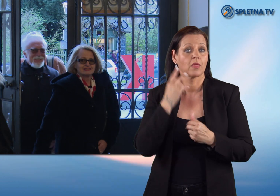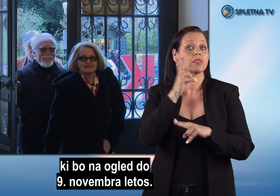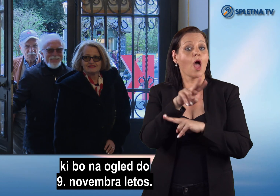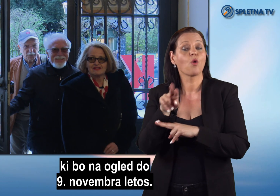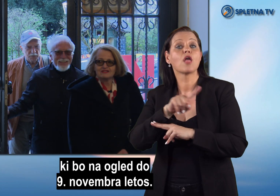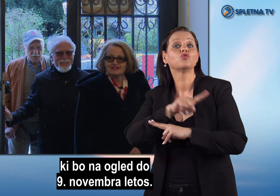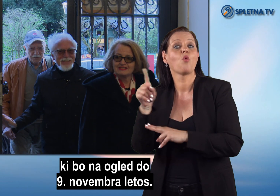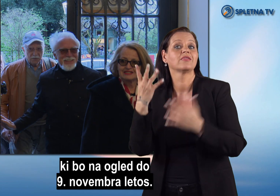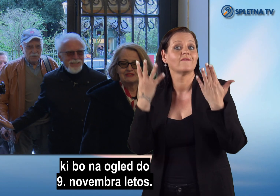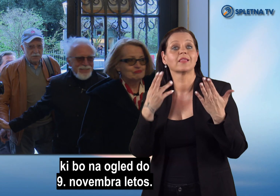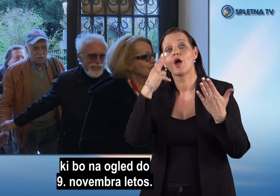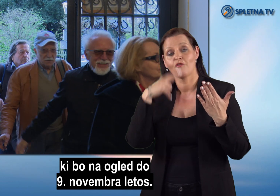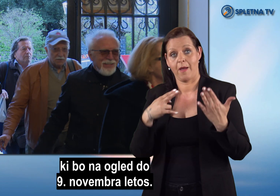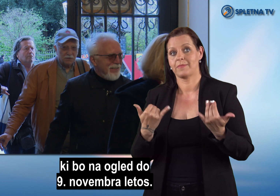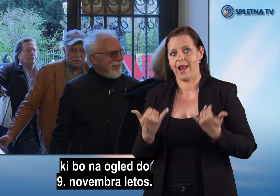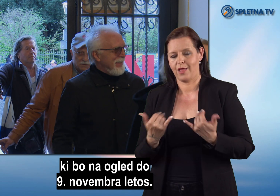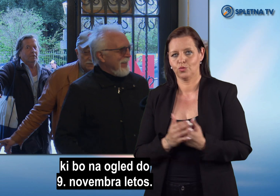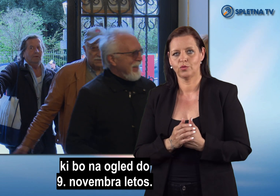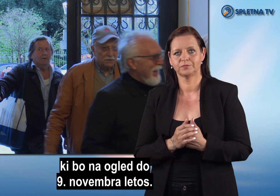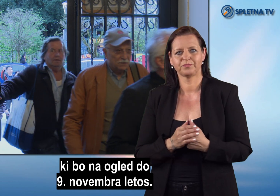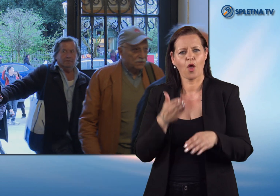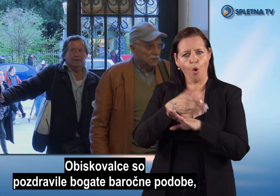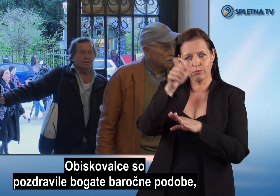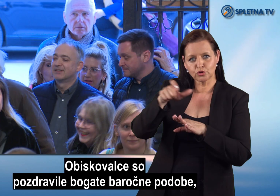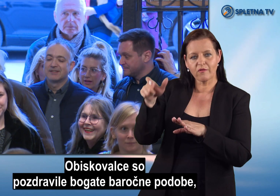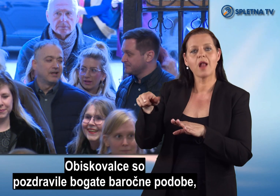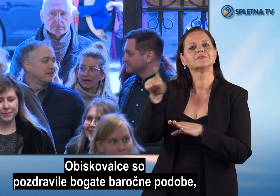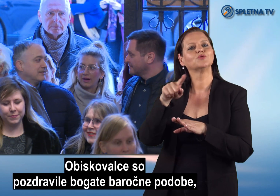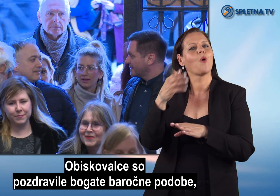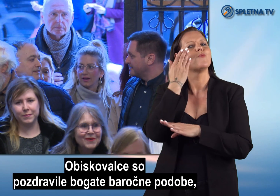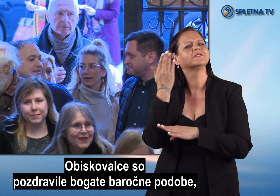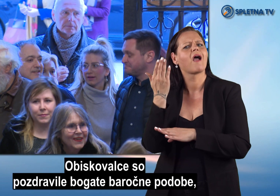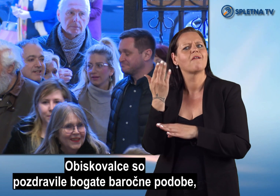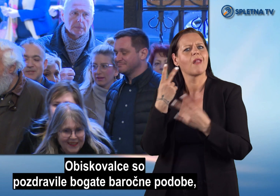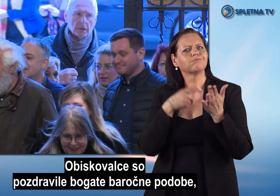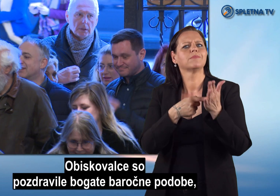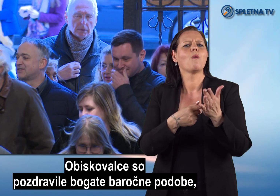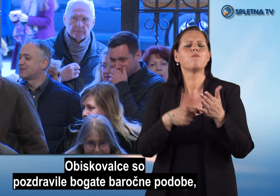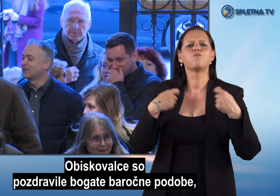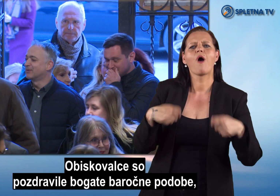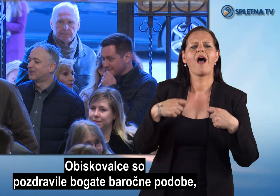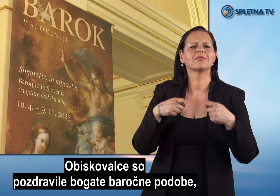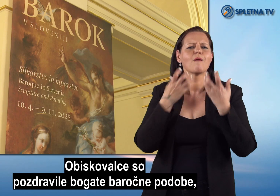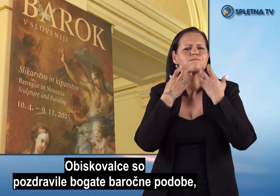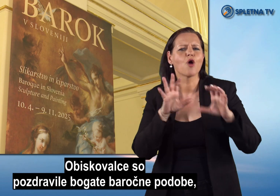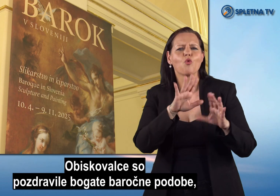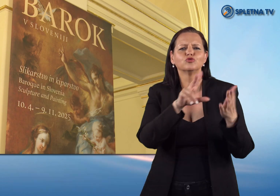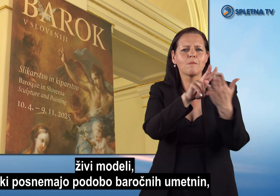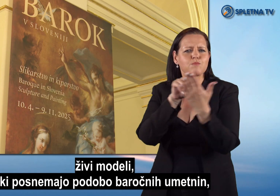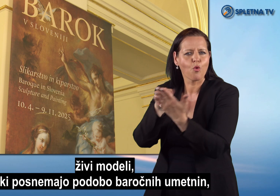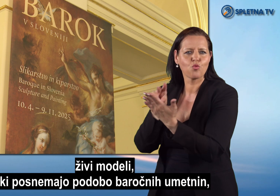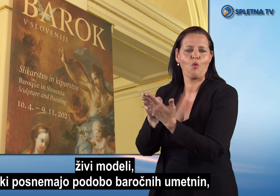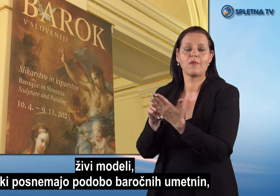Sloveniji, ki bo na ogled do 9. novembra letos. Obiskovalce so pozdravile bogate baročne